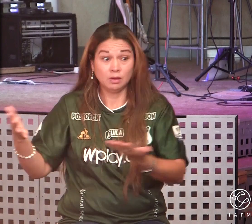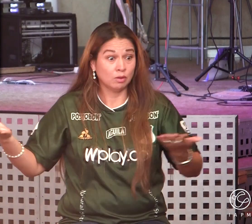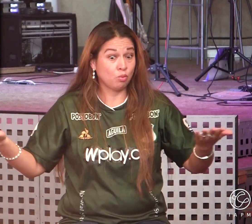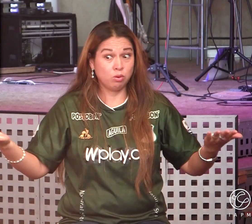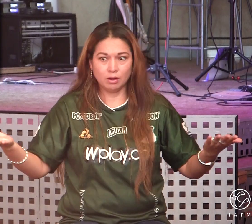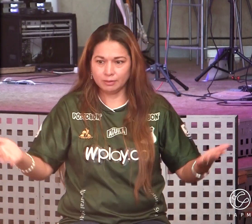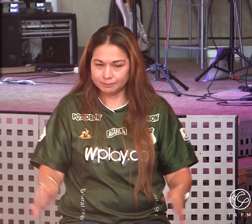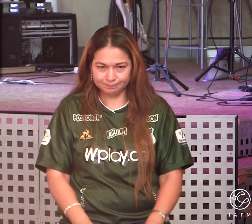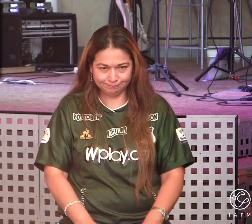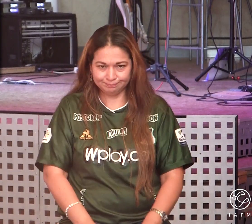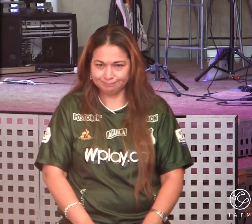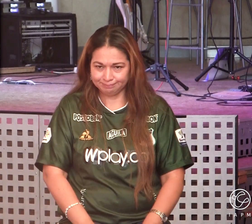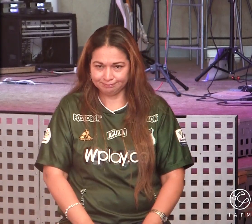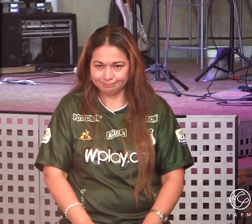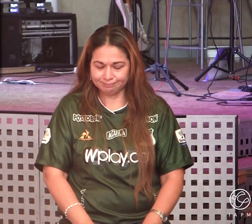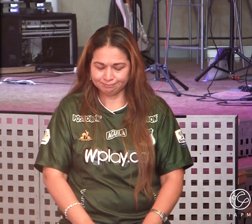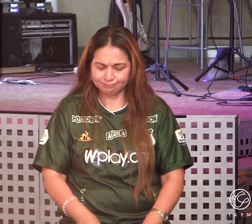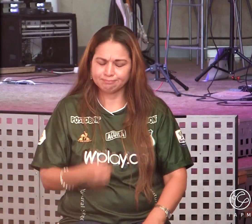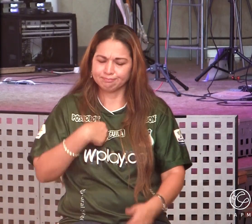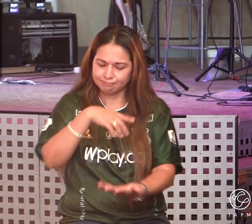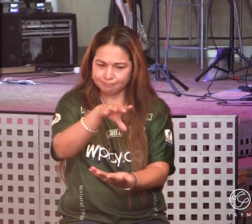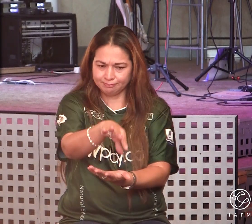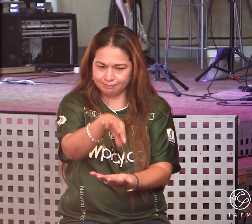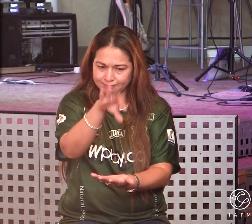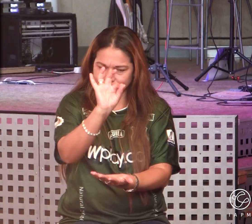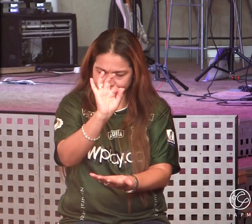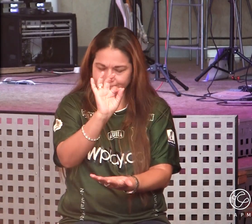Y creo que voy a tomar esta línea. Miren,